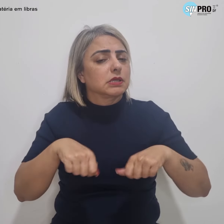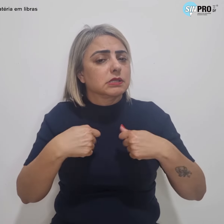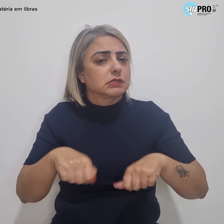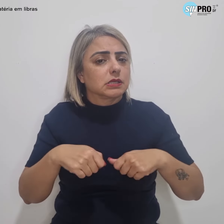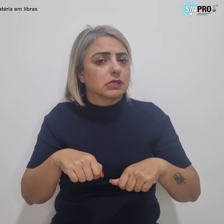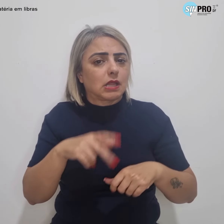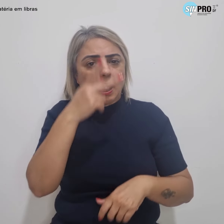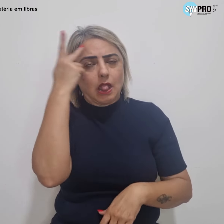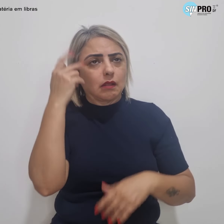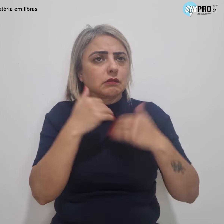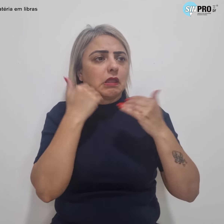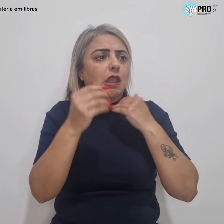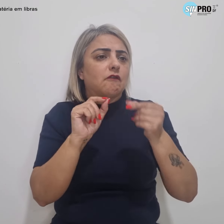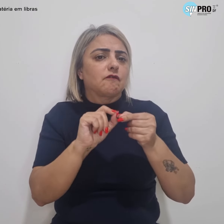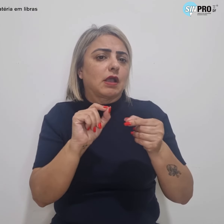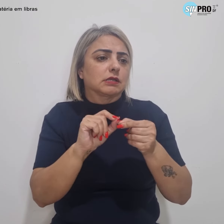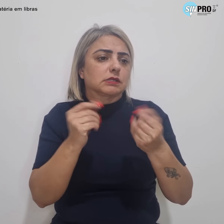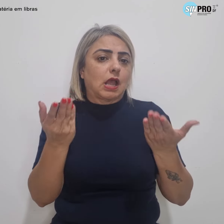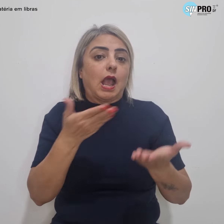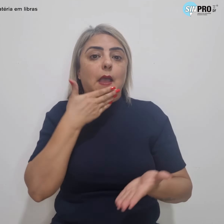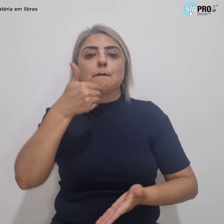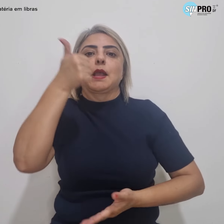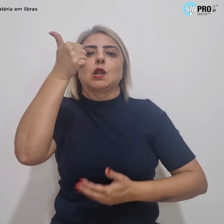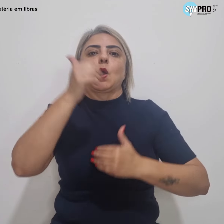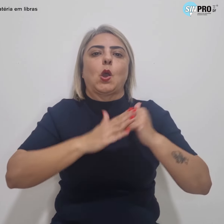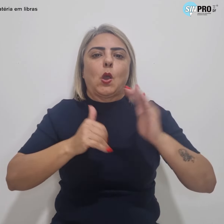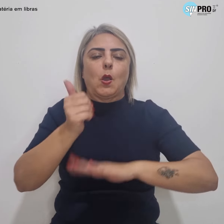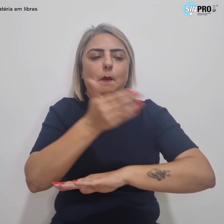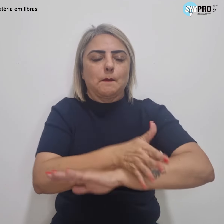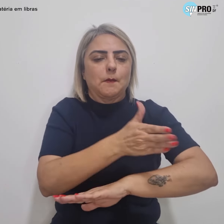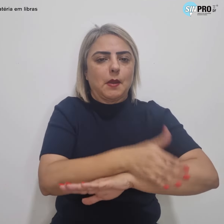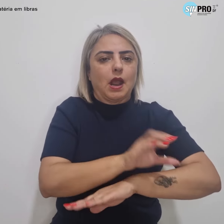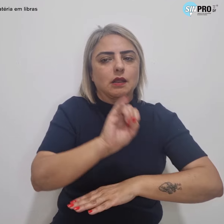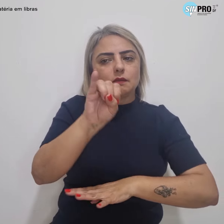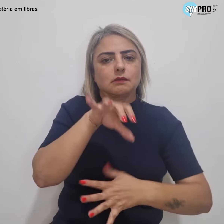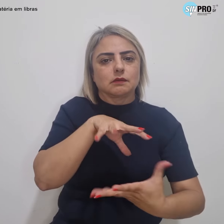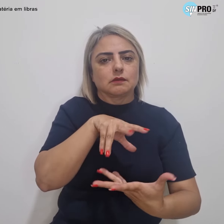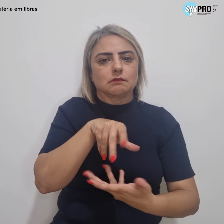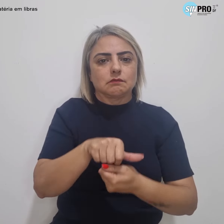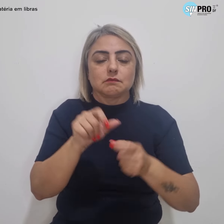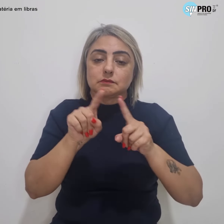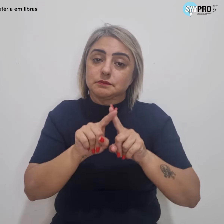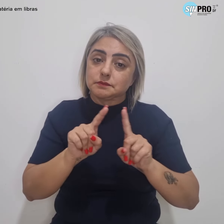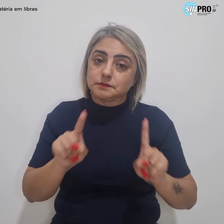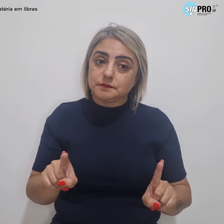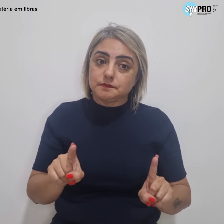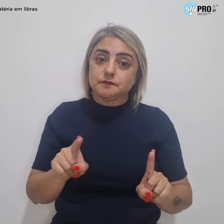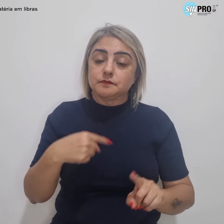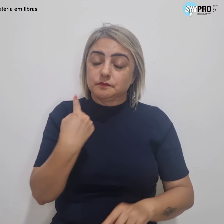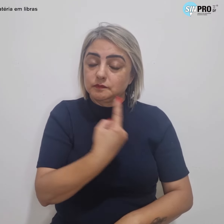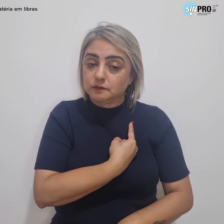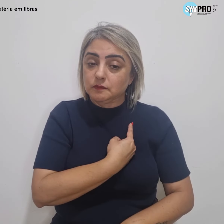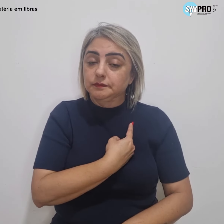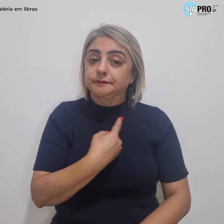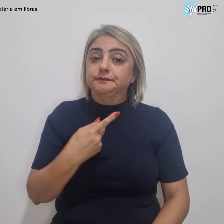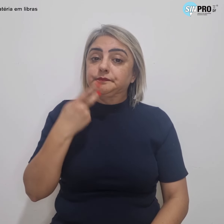esteja fazendo as melhores práticas internacionais, mas estamos falando de uma